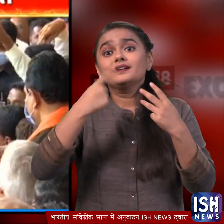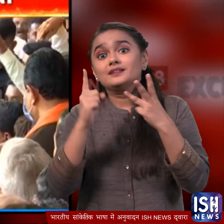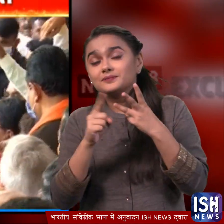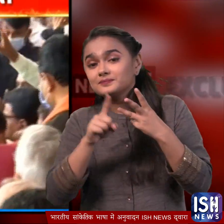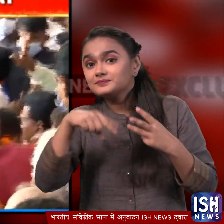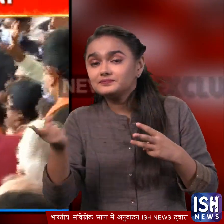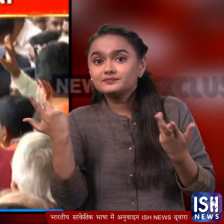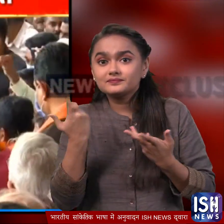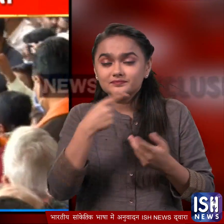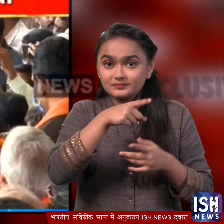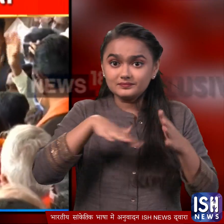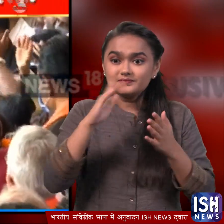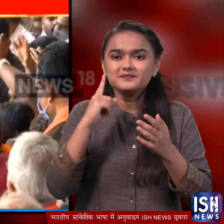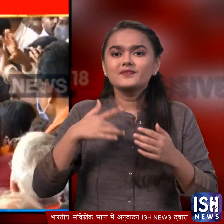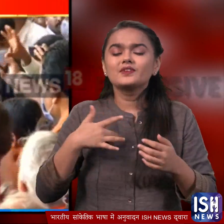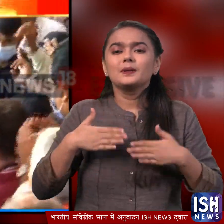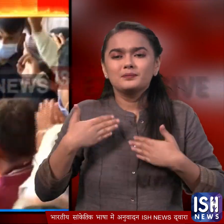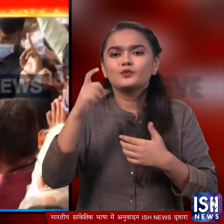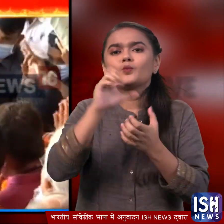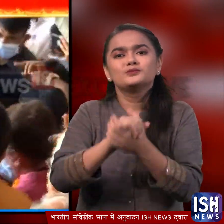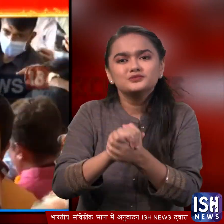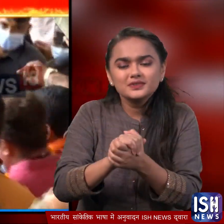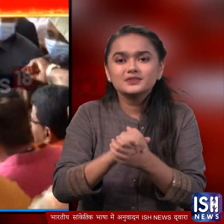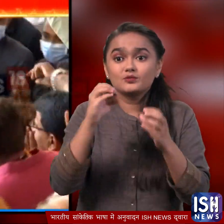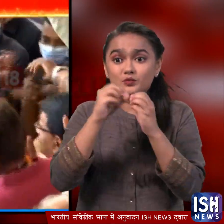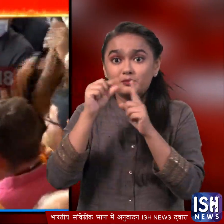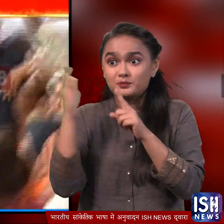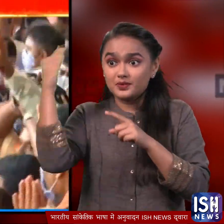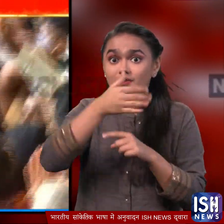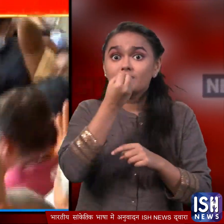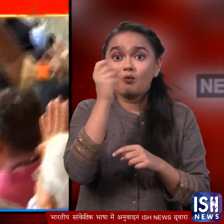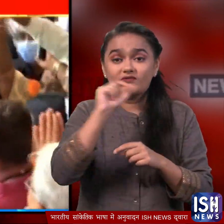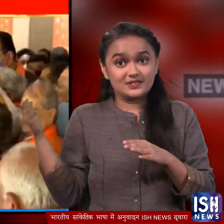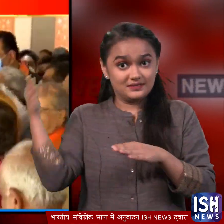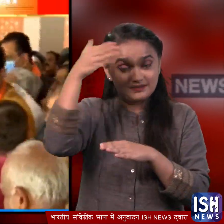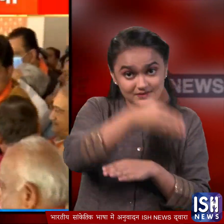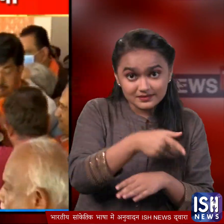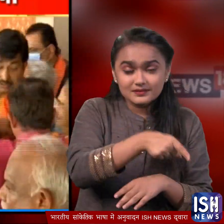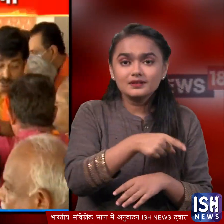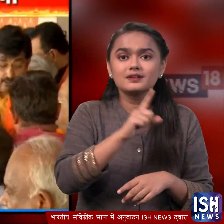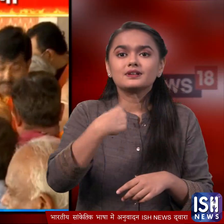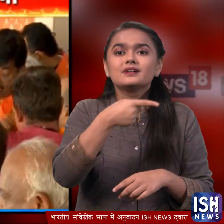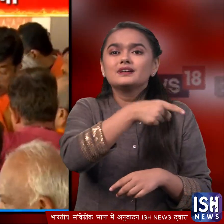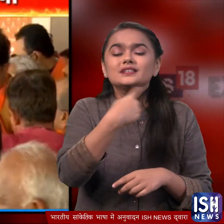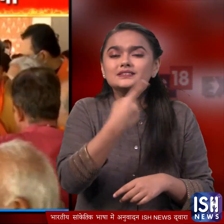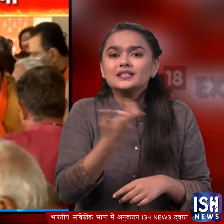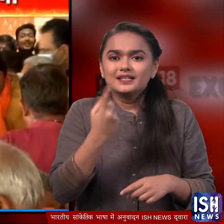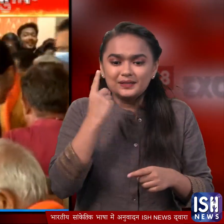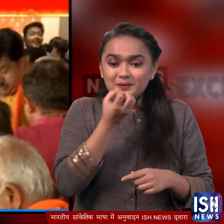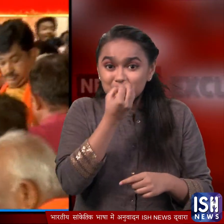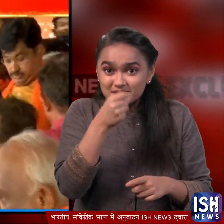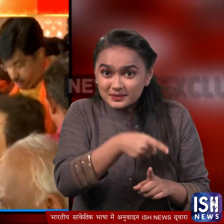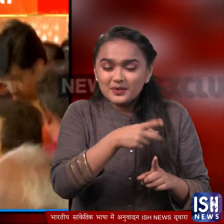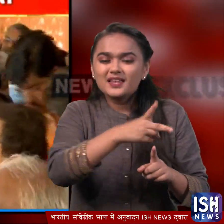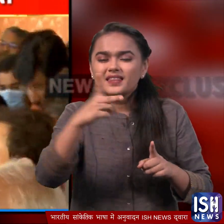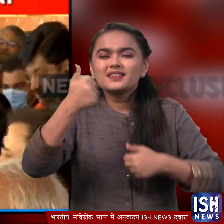जीतने वाले उम्मीदवारों और कार्यकर्ताओं को बधाई देने मुख्यमंत्री भूपेंद्र पटेल भी बीजेपी ऑफिस पहुंच गए। मुख्यमंत्री के साथ निगम पार्षदों और